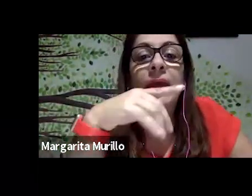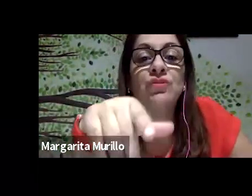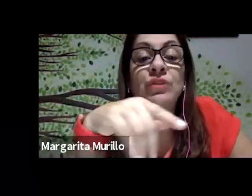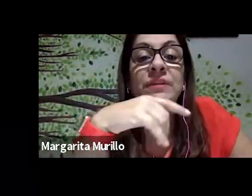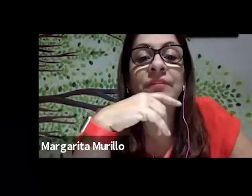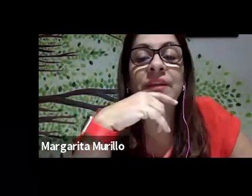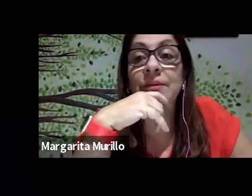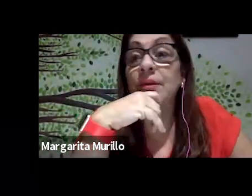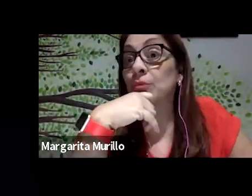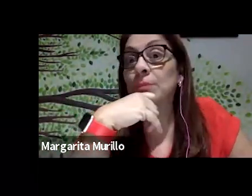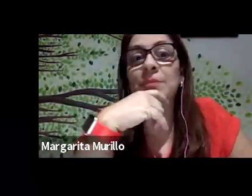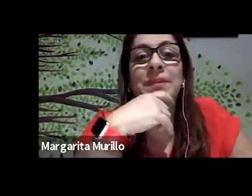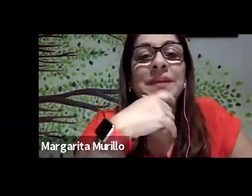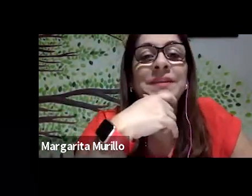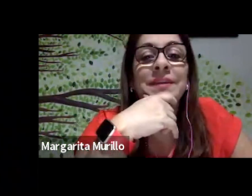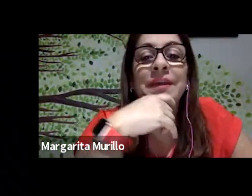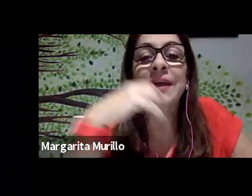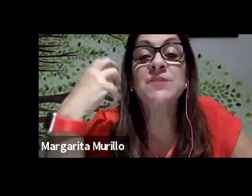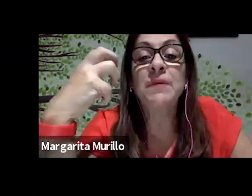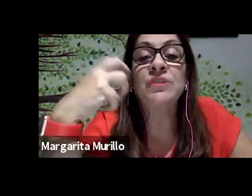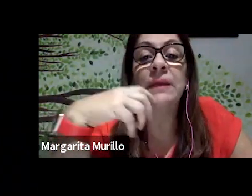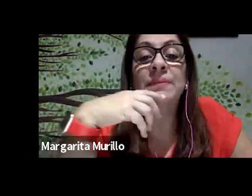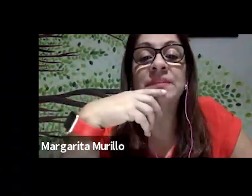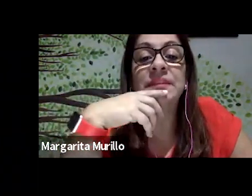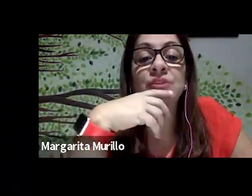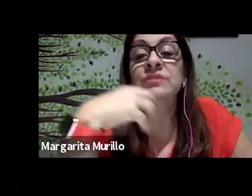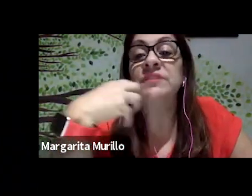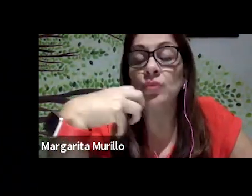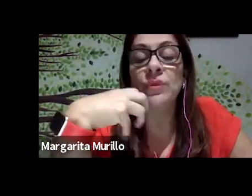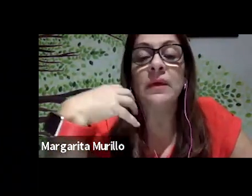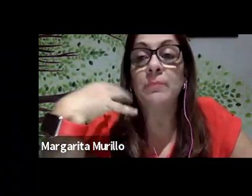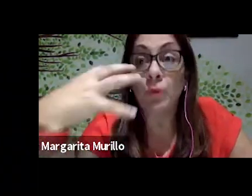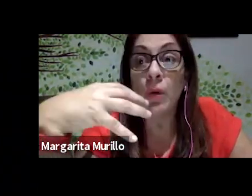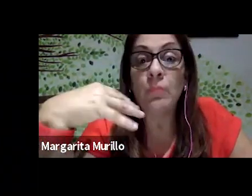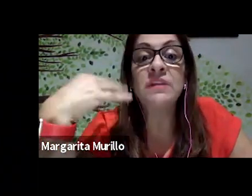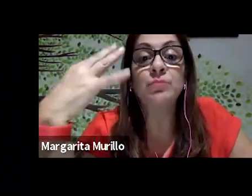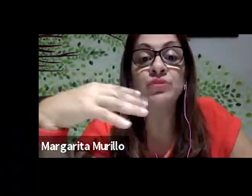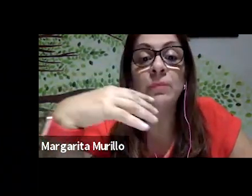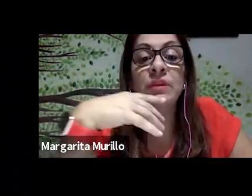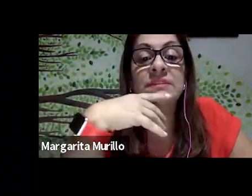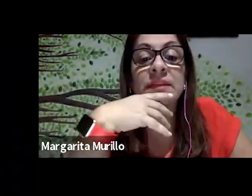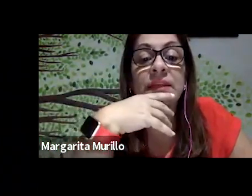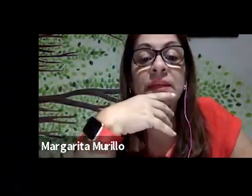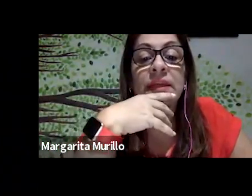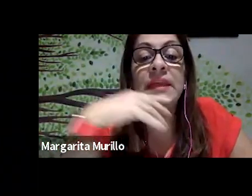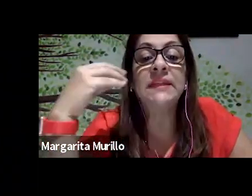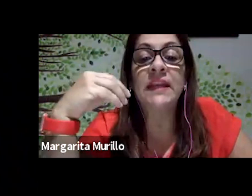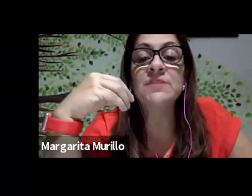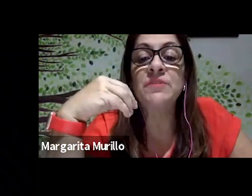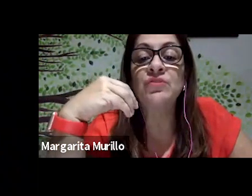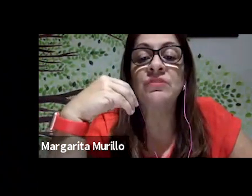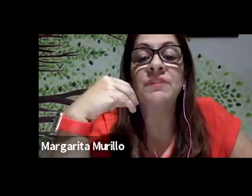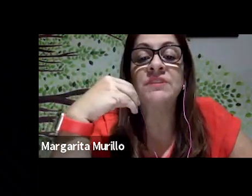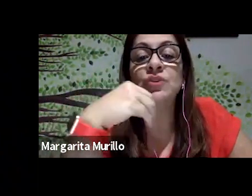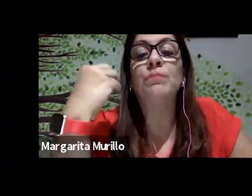eso es una actividad recreativa que podríamos aprender espacios de capacitación sin duda promovamos las busquémoslas y